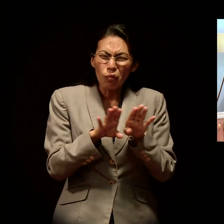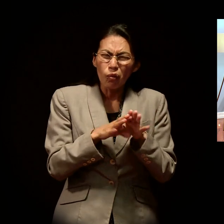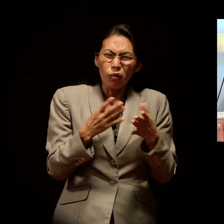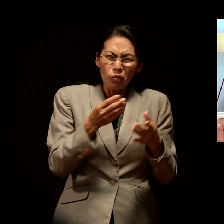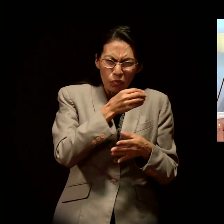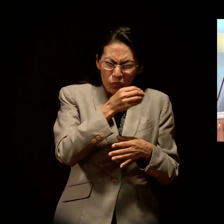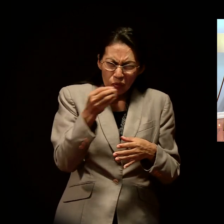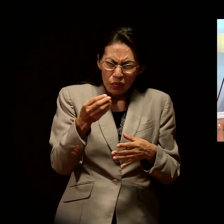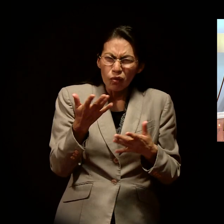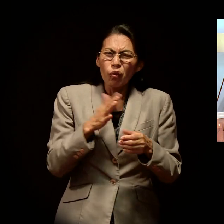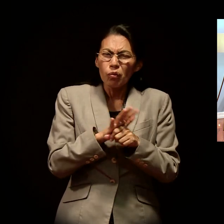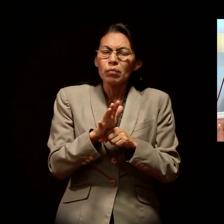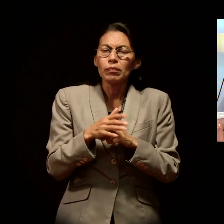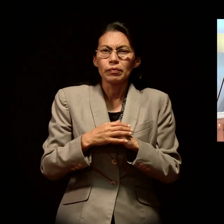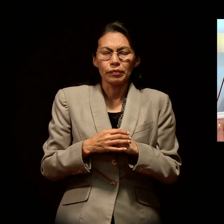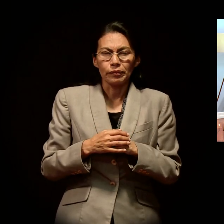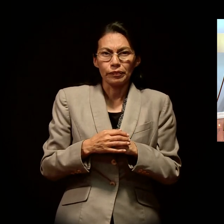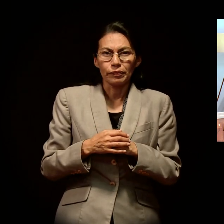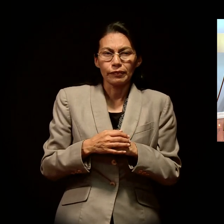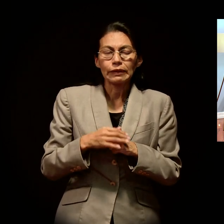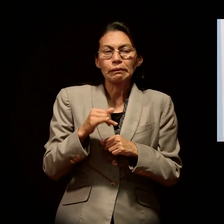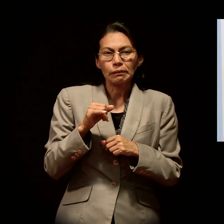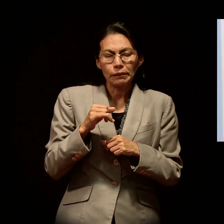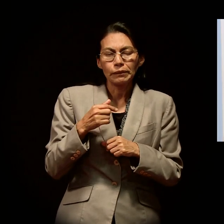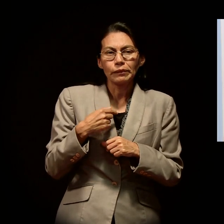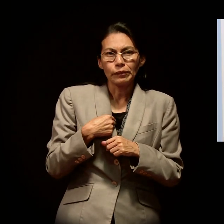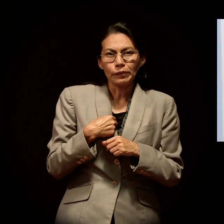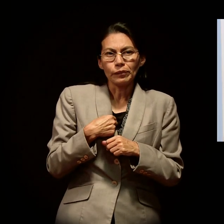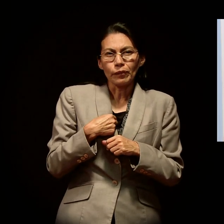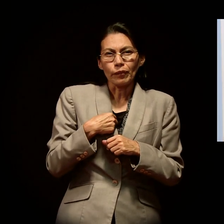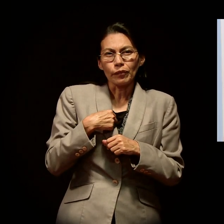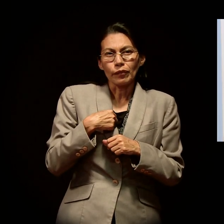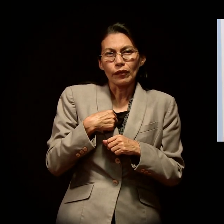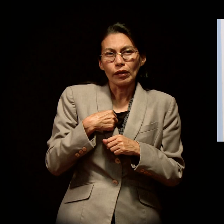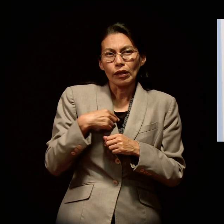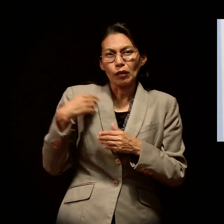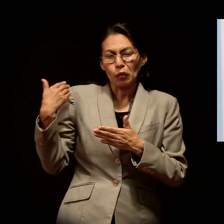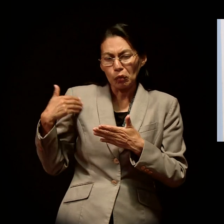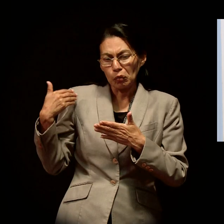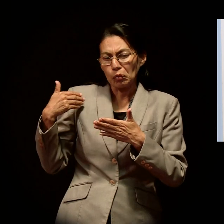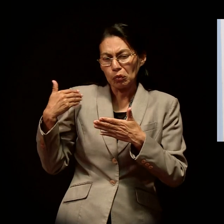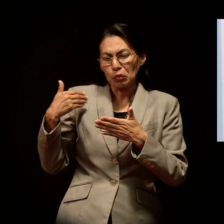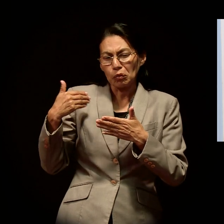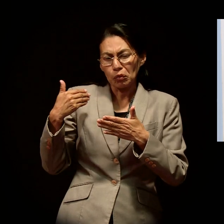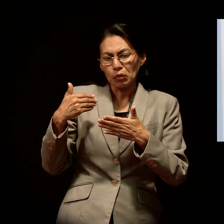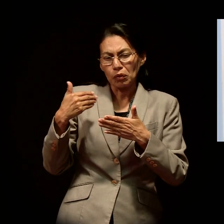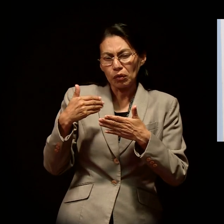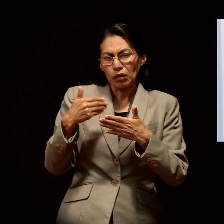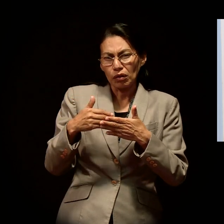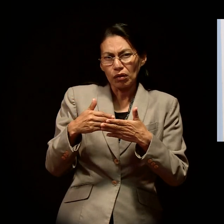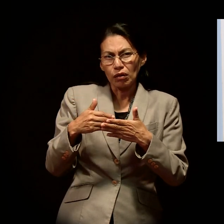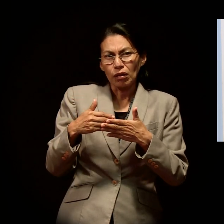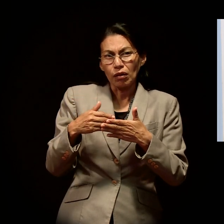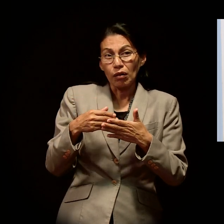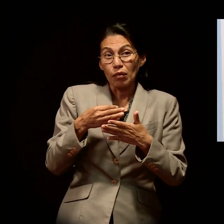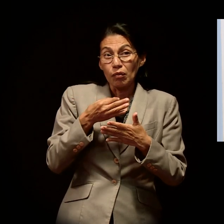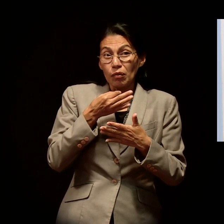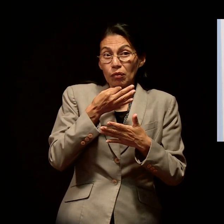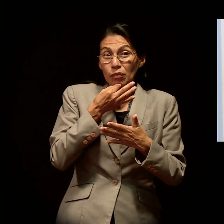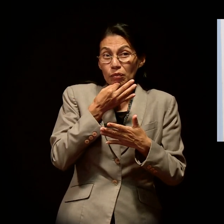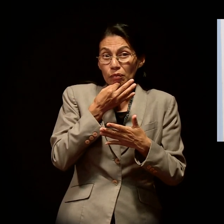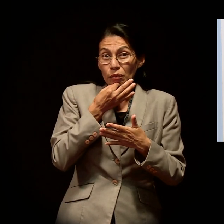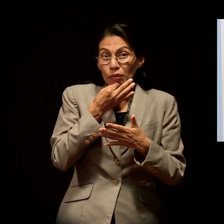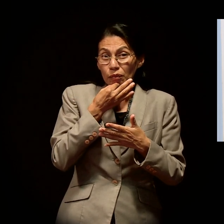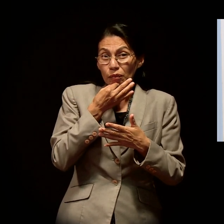se conforme el tiempo me he dado cuenta que la oración no tiene